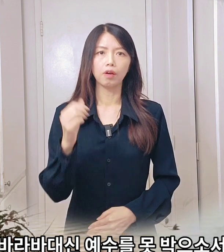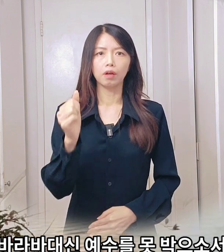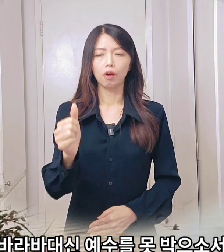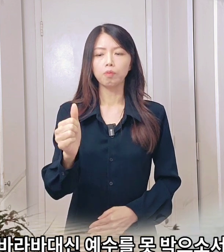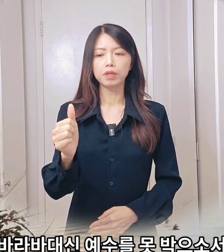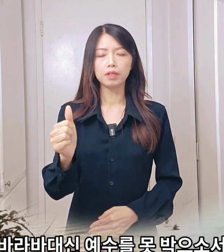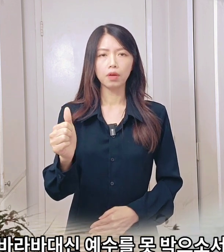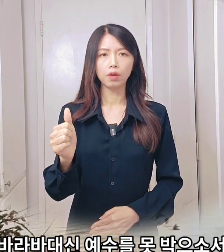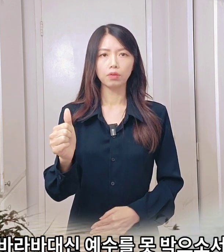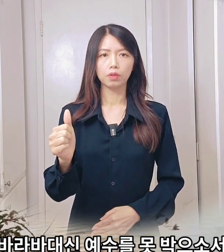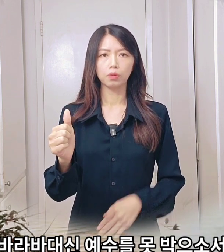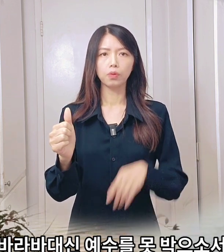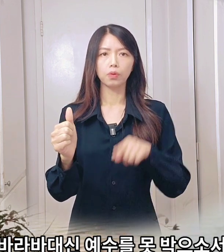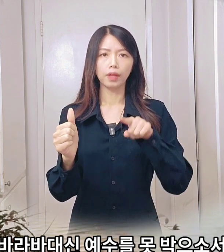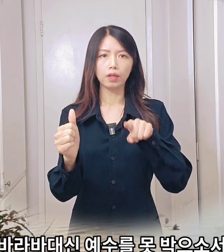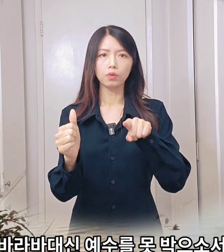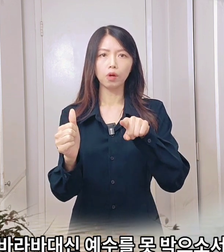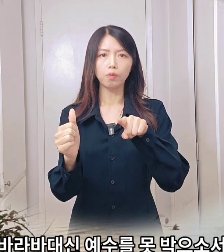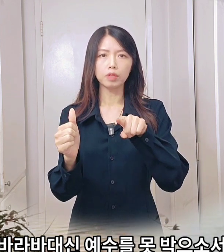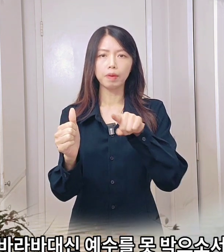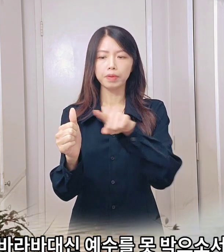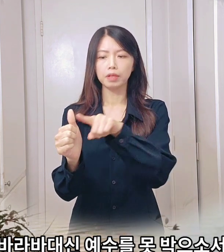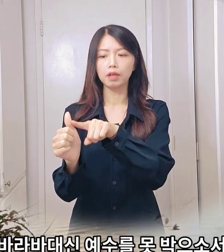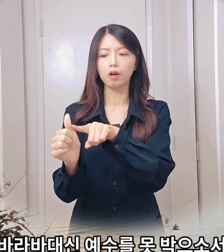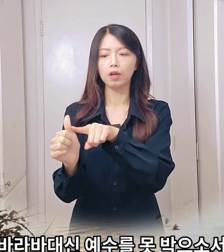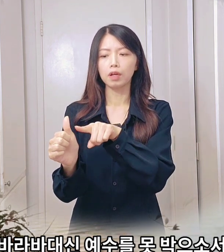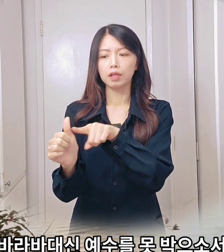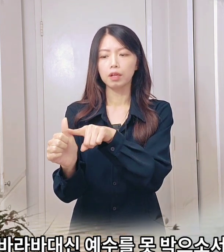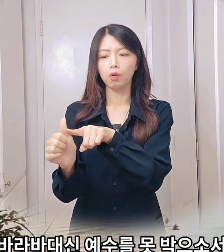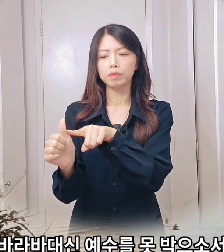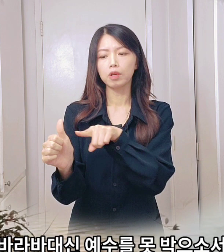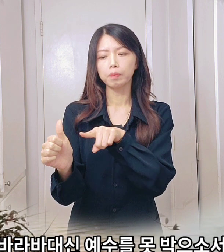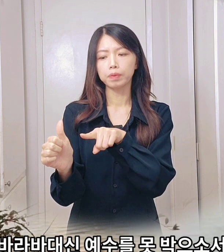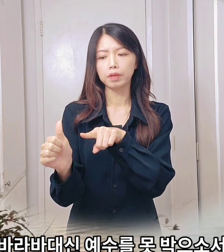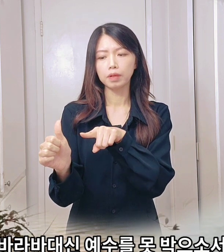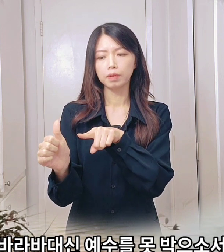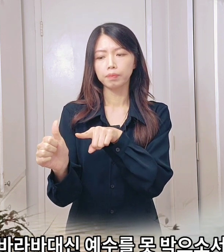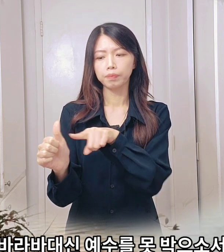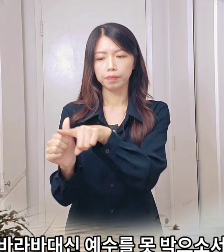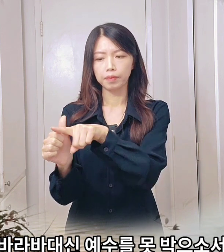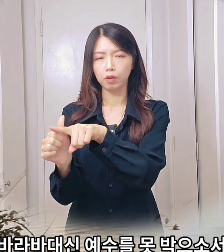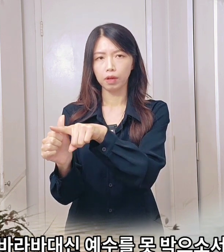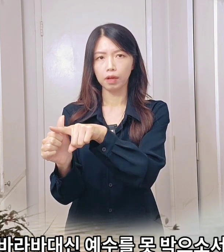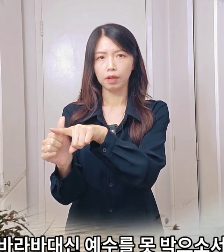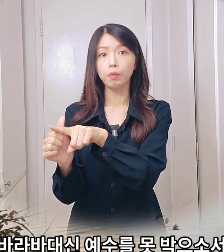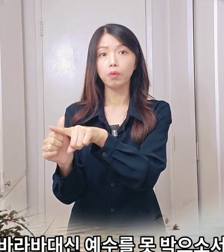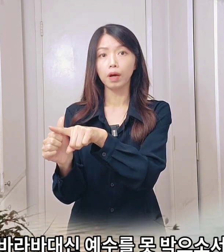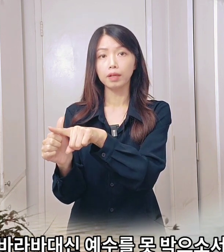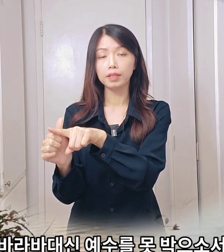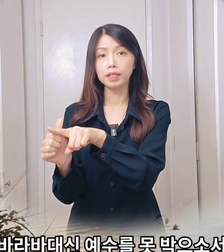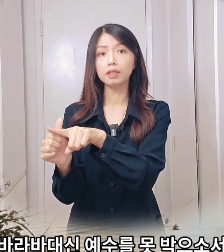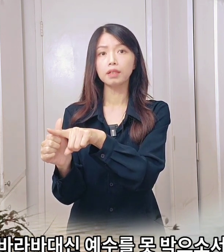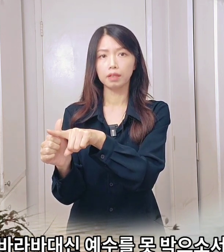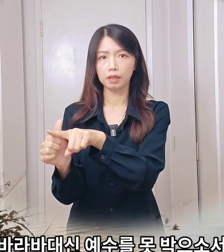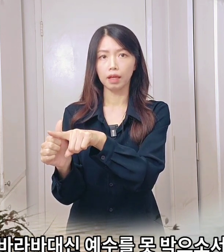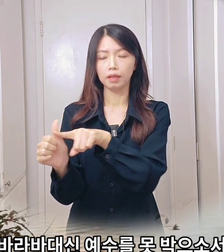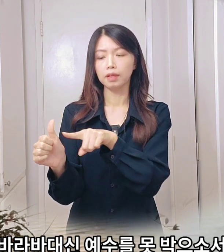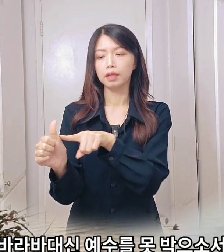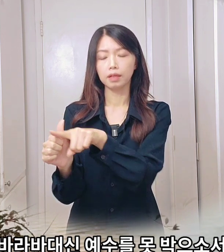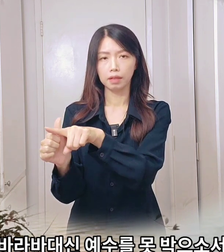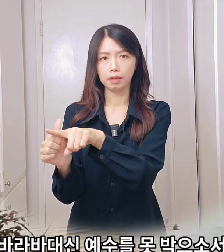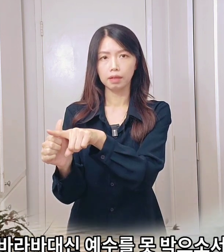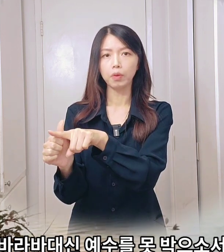수어는요. 엄지를 세워주시고 다른 손 검지만 피셔서 이 엄지 옆을 이렇게 뭔가를 찌르는